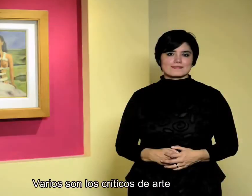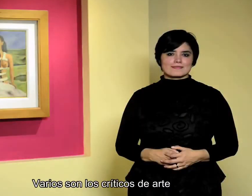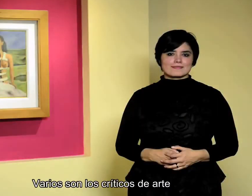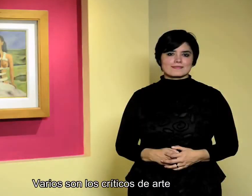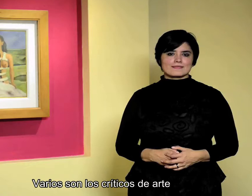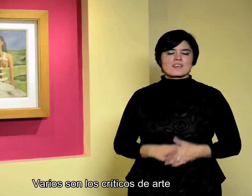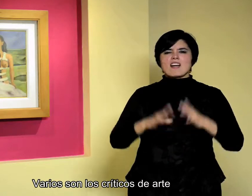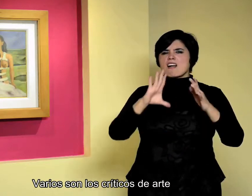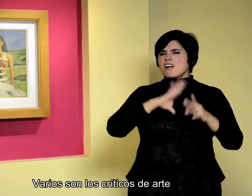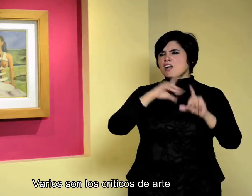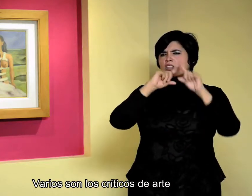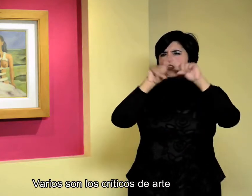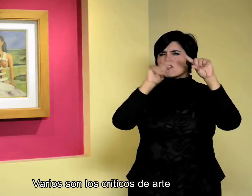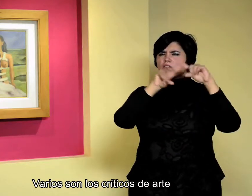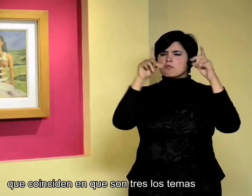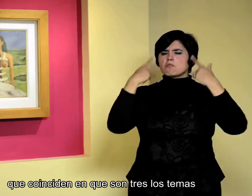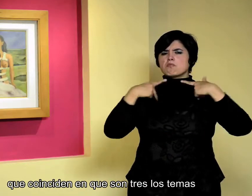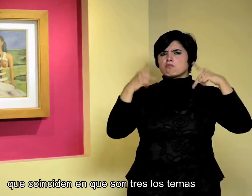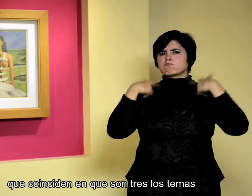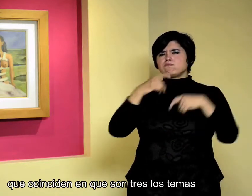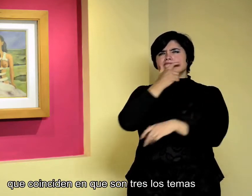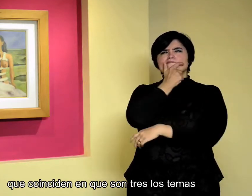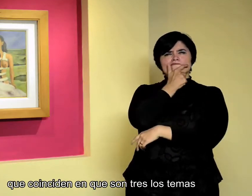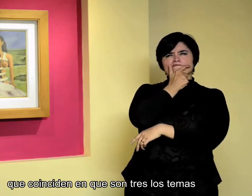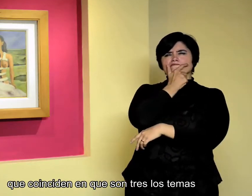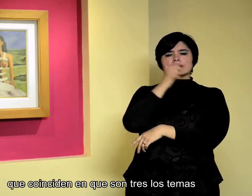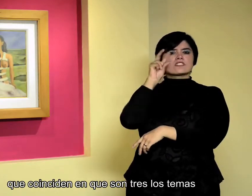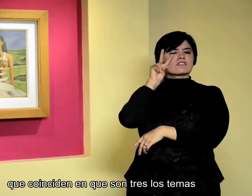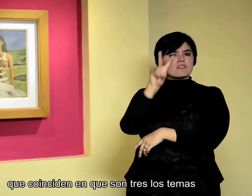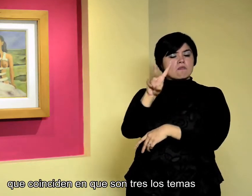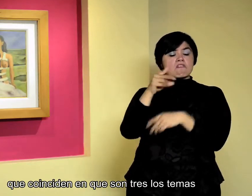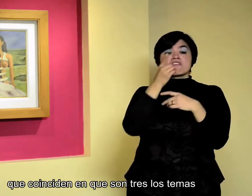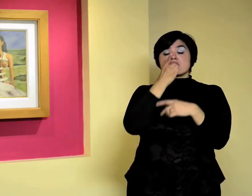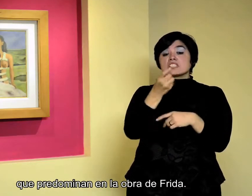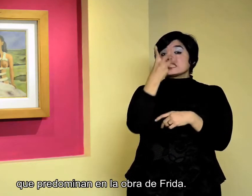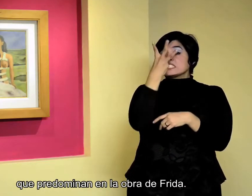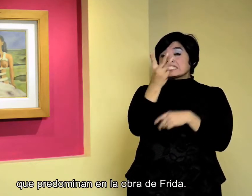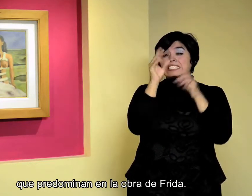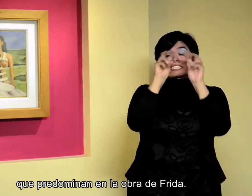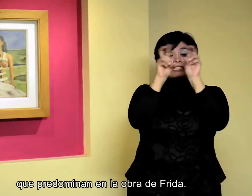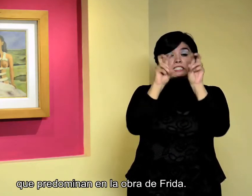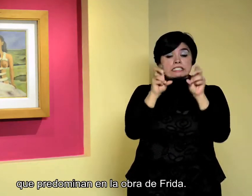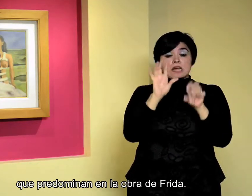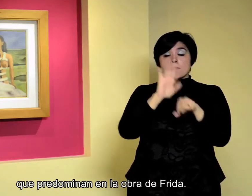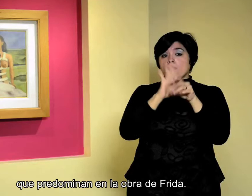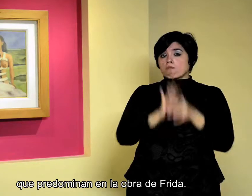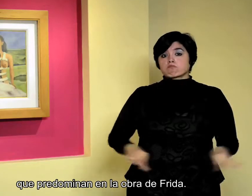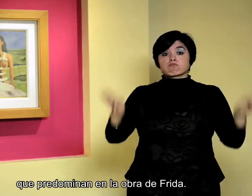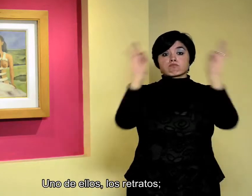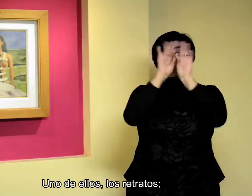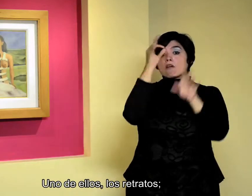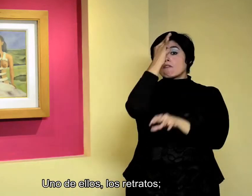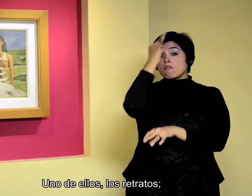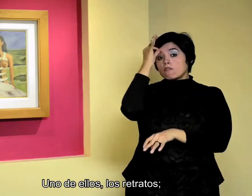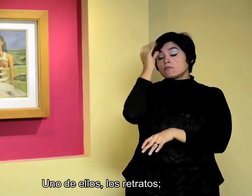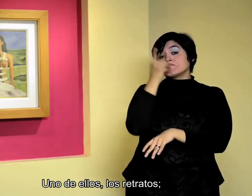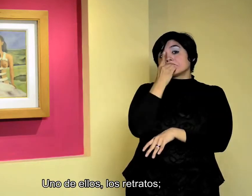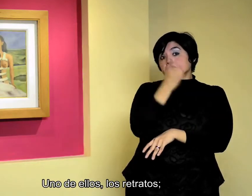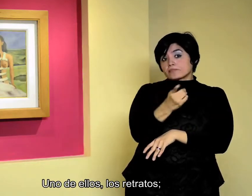Varios son los críticos de arte que coinciden en que son 3 los temas que predominan en la obra de Frida. Uno de ellos,